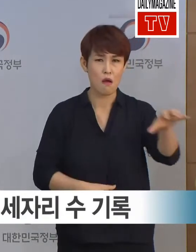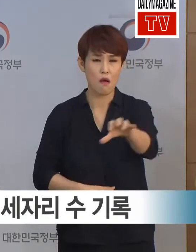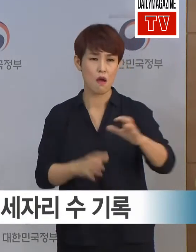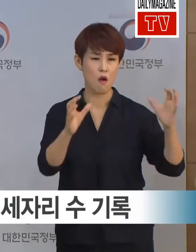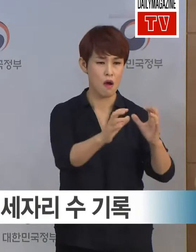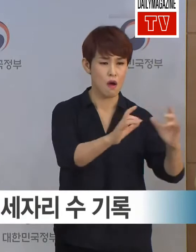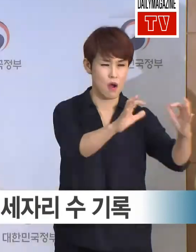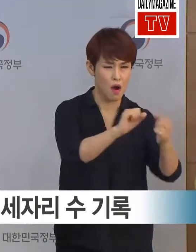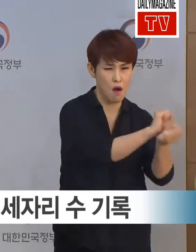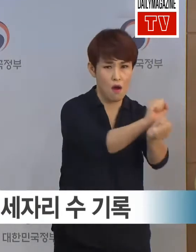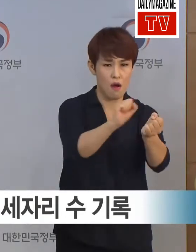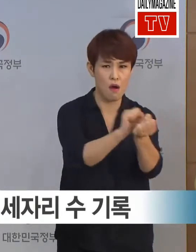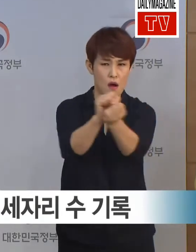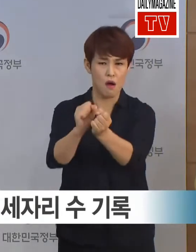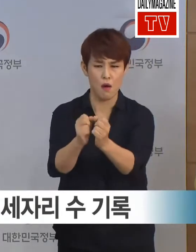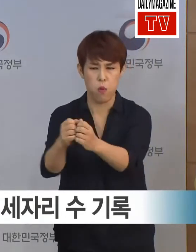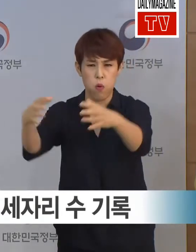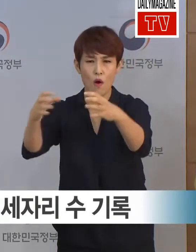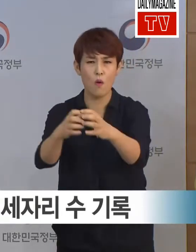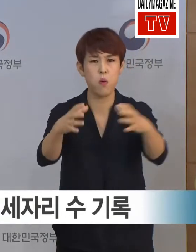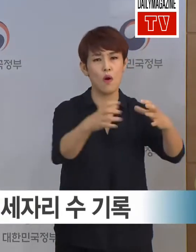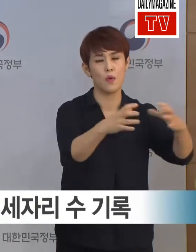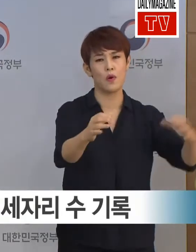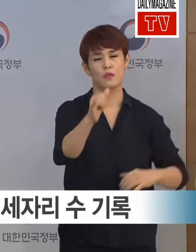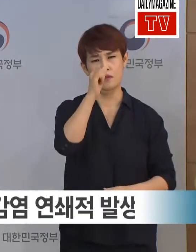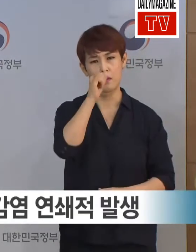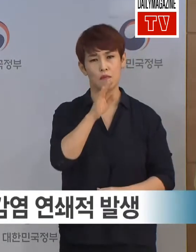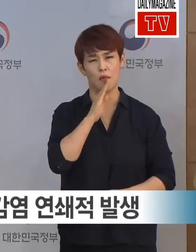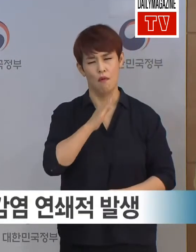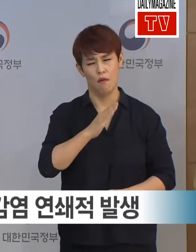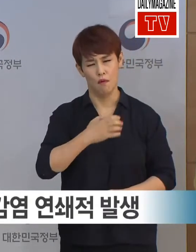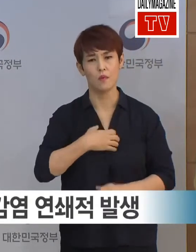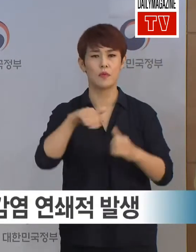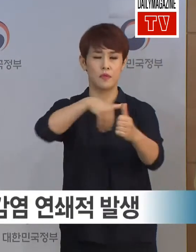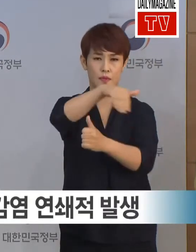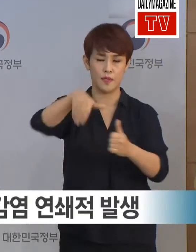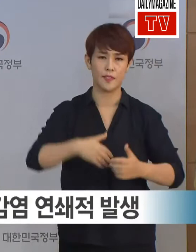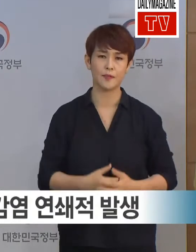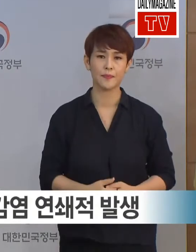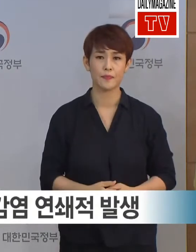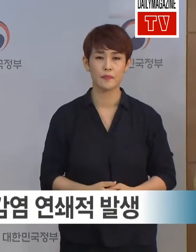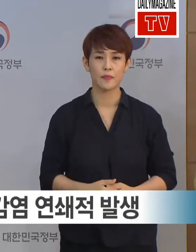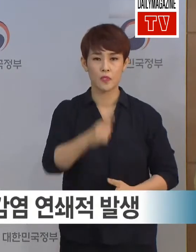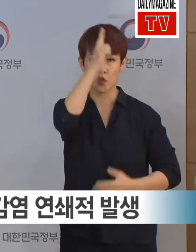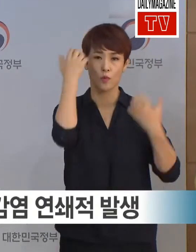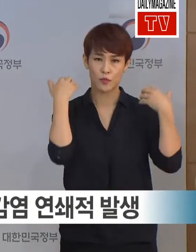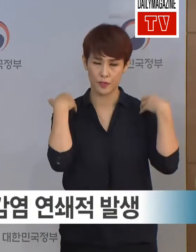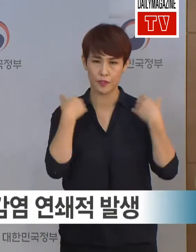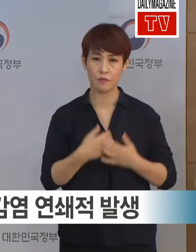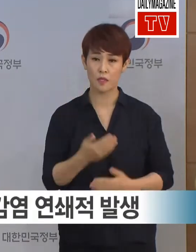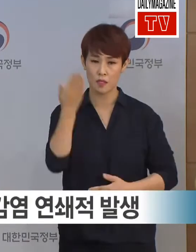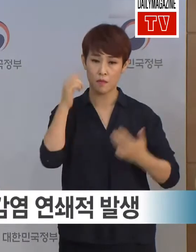집단 감염이 연쇄적으로 이어지고 있어 매우 엄중한 상황입니다. 정부는